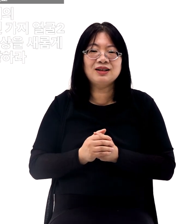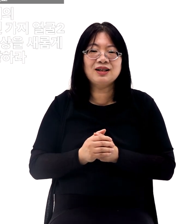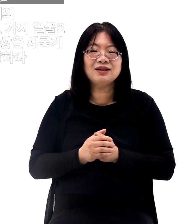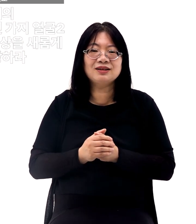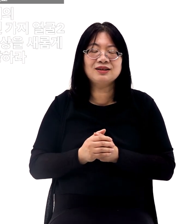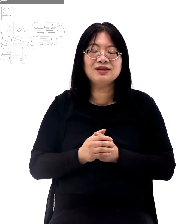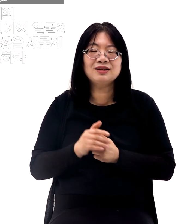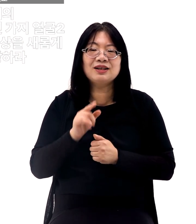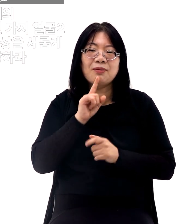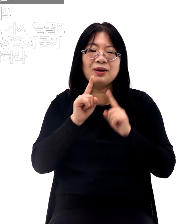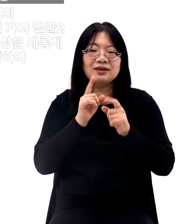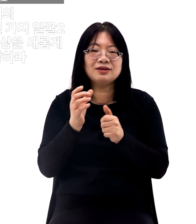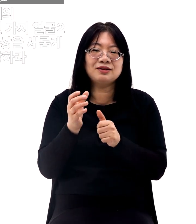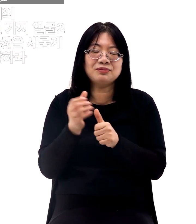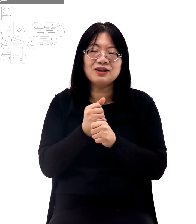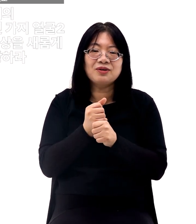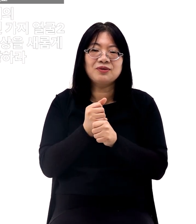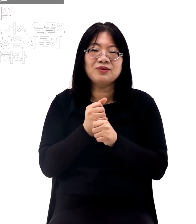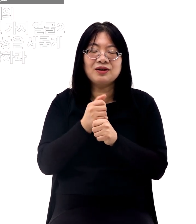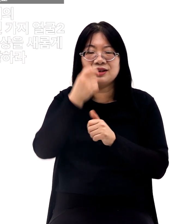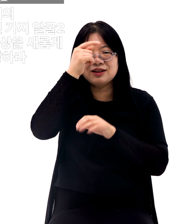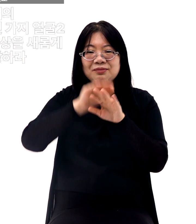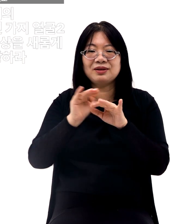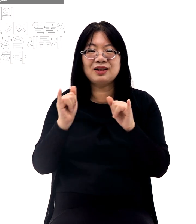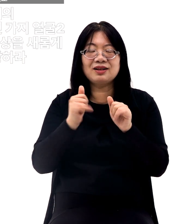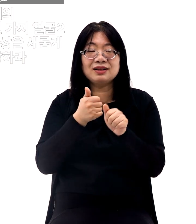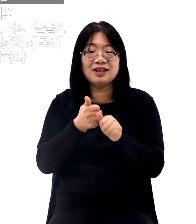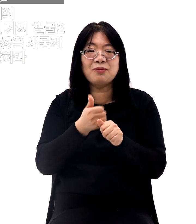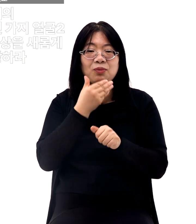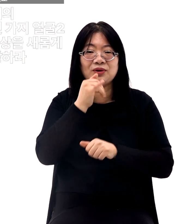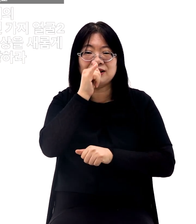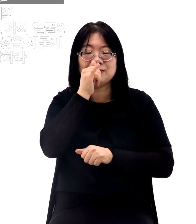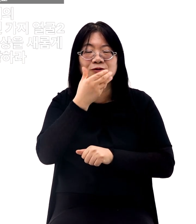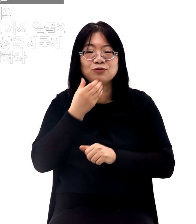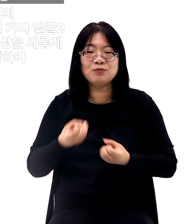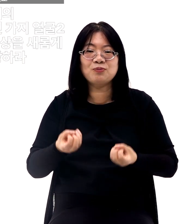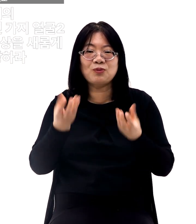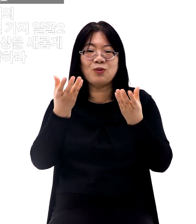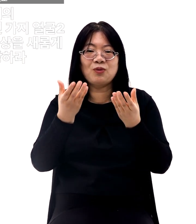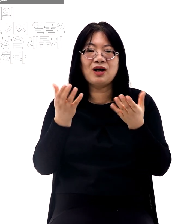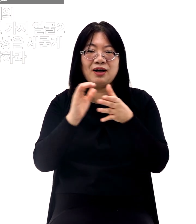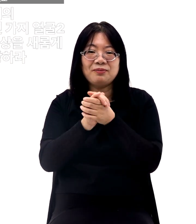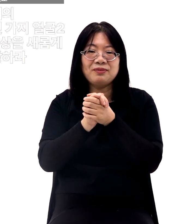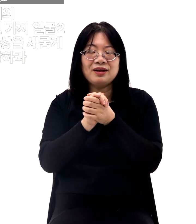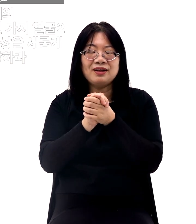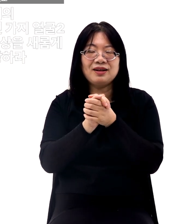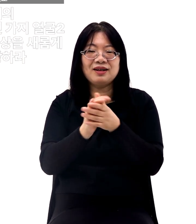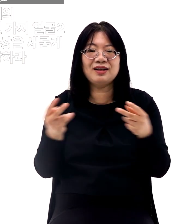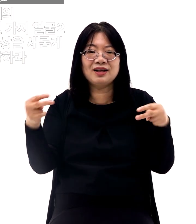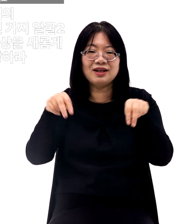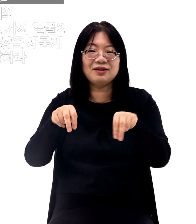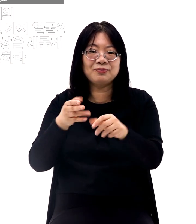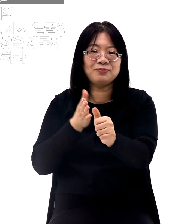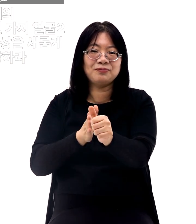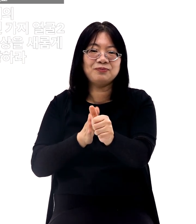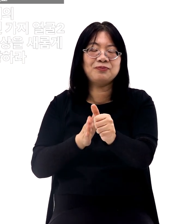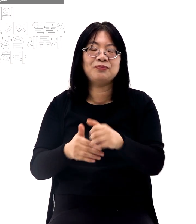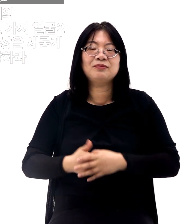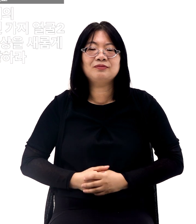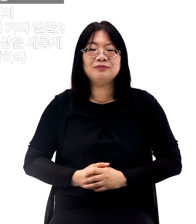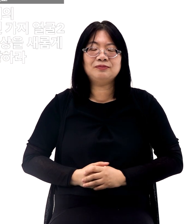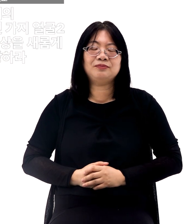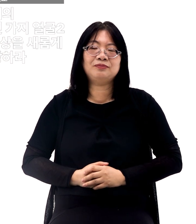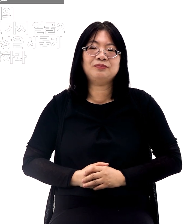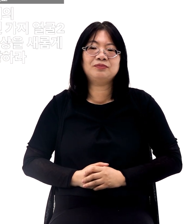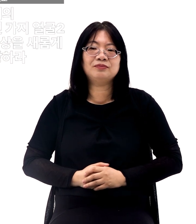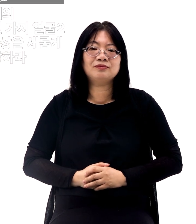붙들고 예배자로 승리하는 복이 있기를 축복합니다. 일어나십시다.